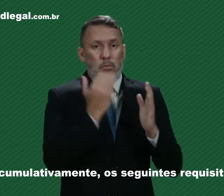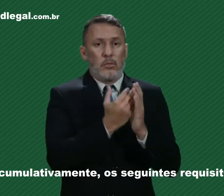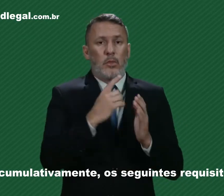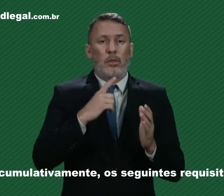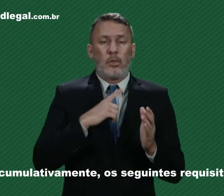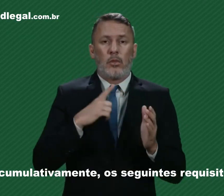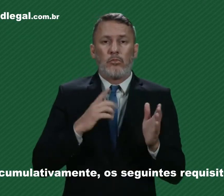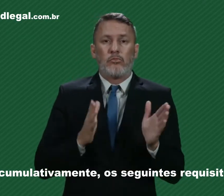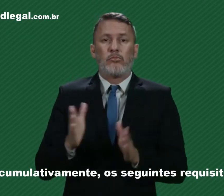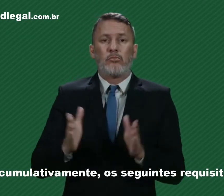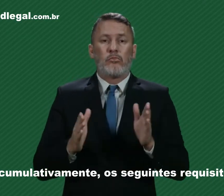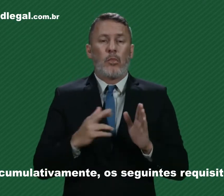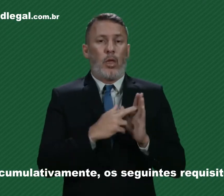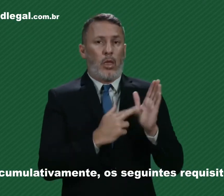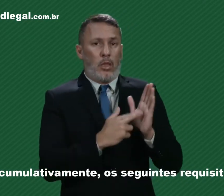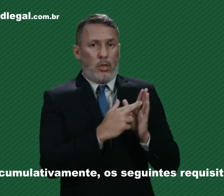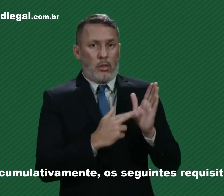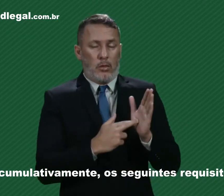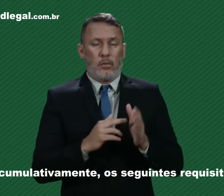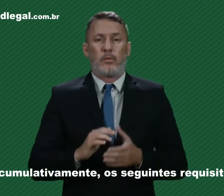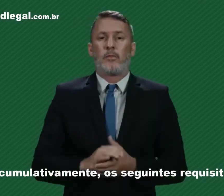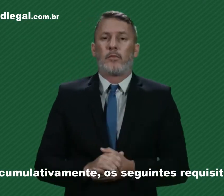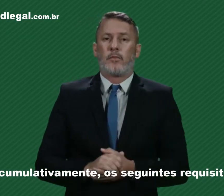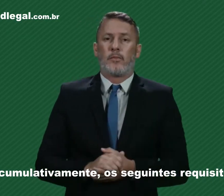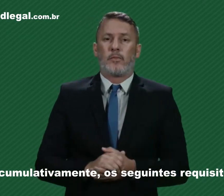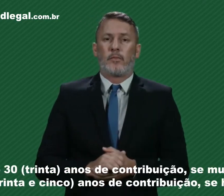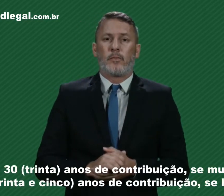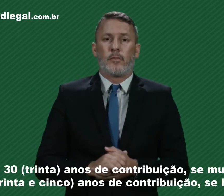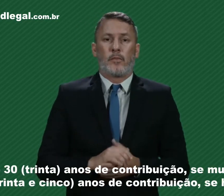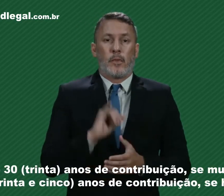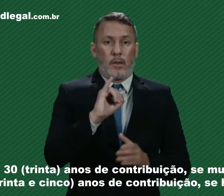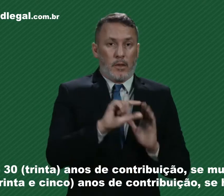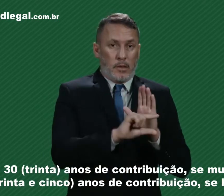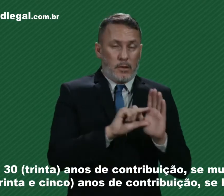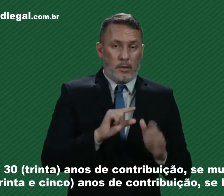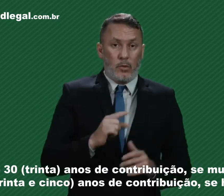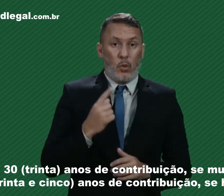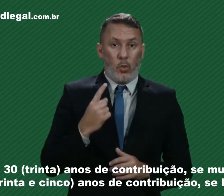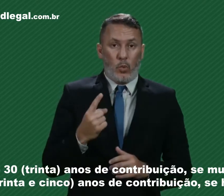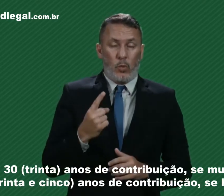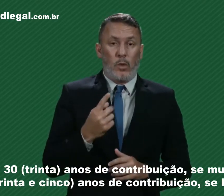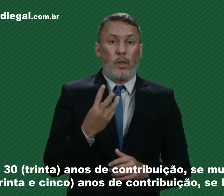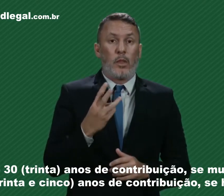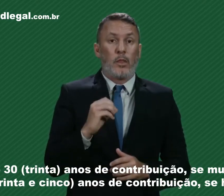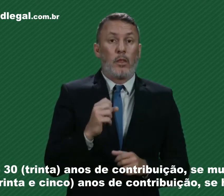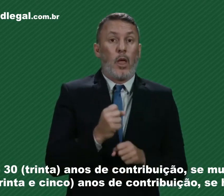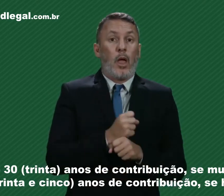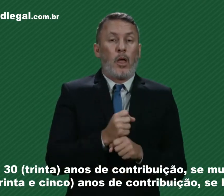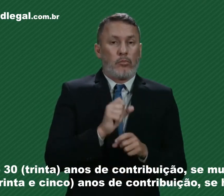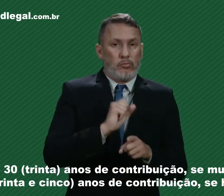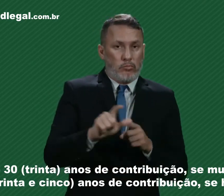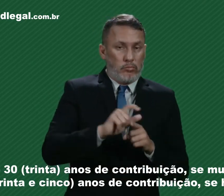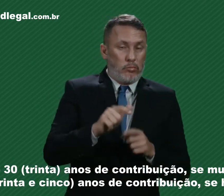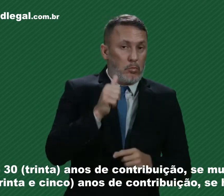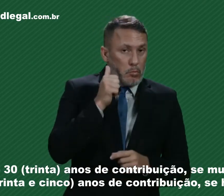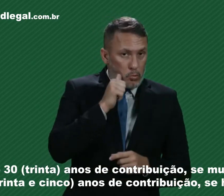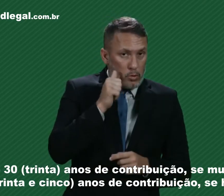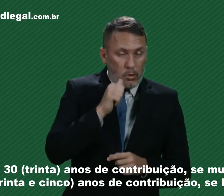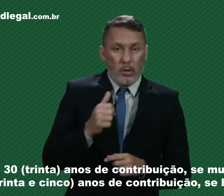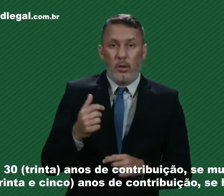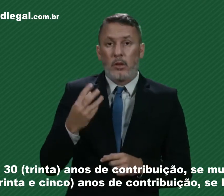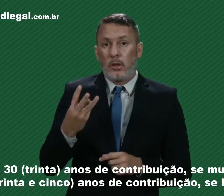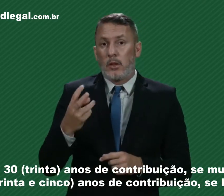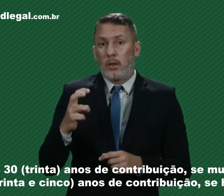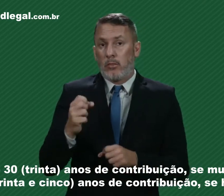cumulativamente os seguintes requisitos. Inciso 1. 30 anos de contribuição se mulher e